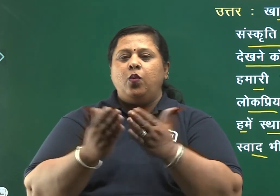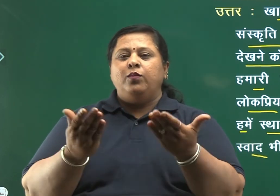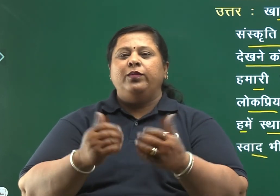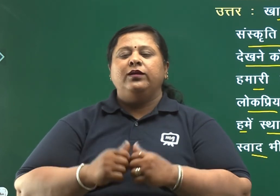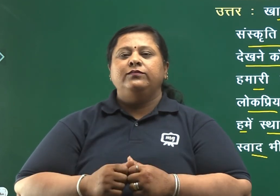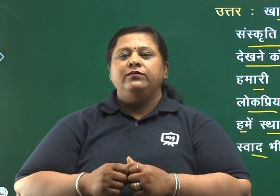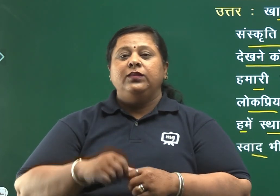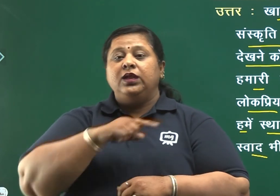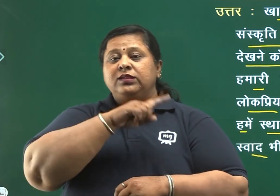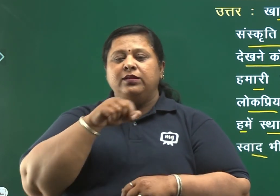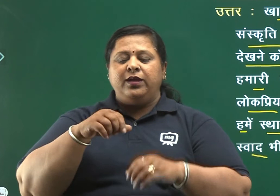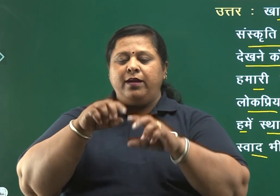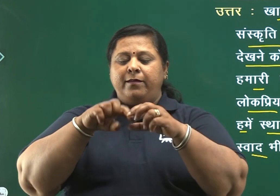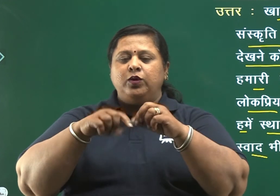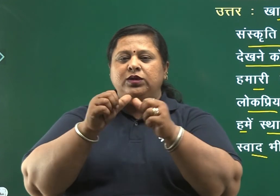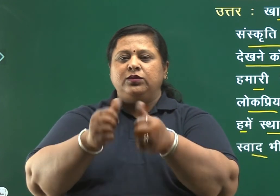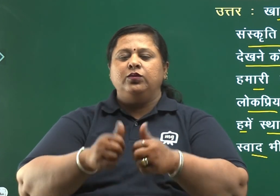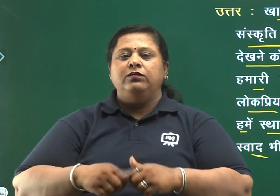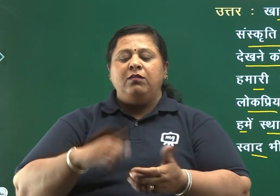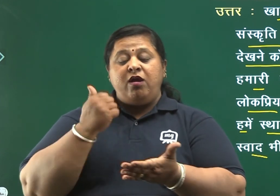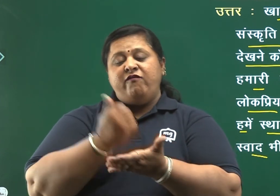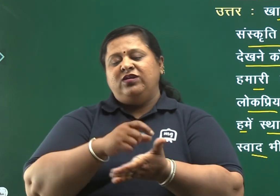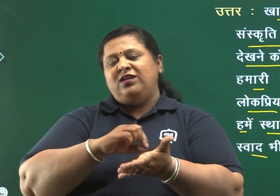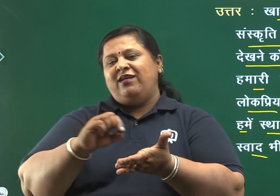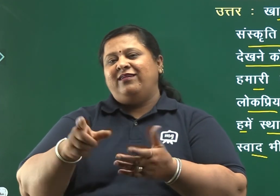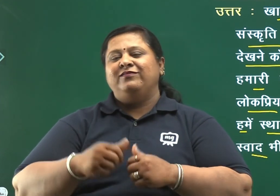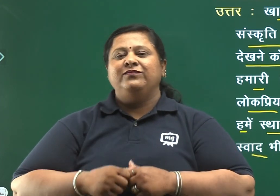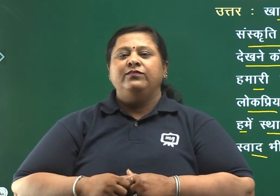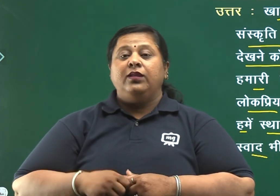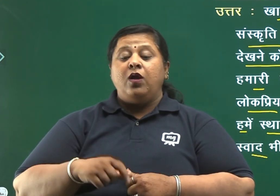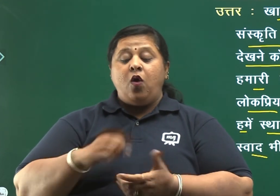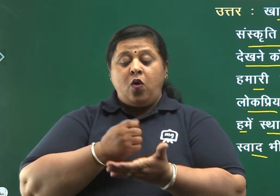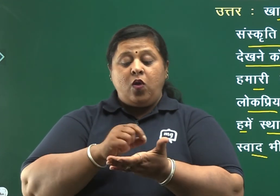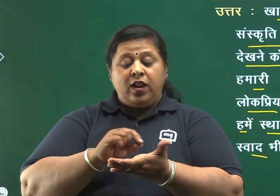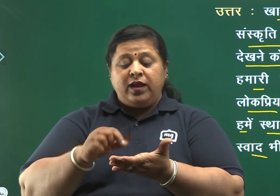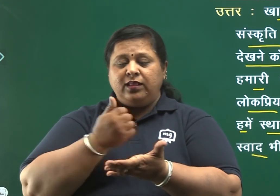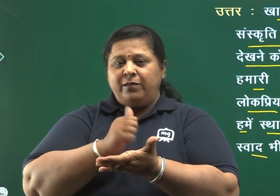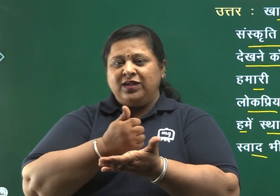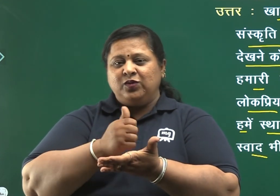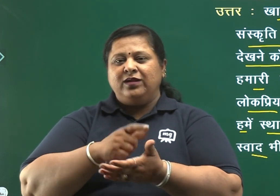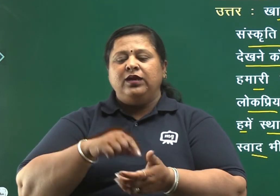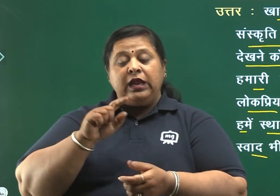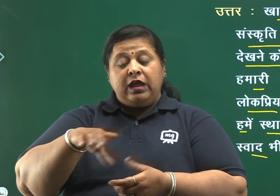में इन सभी प्रश्नोत्तरों को अवश्य लिखें और लिखित अभ्यास द्वारा